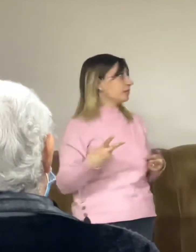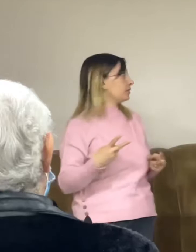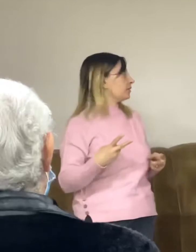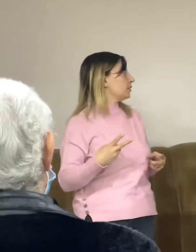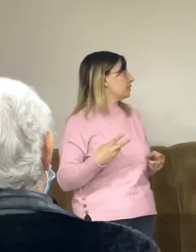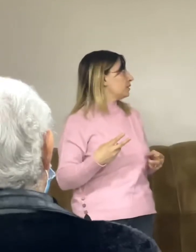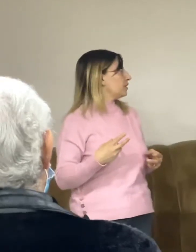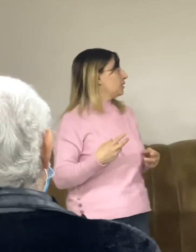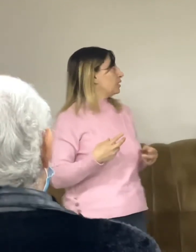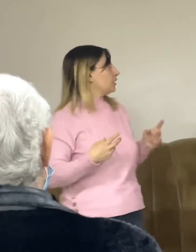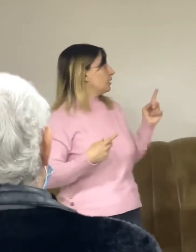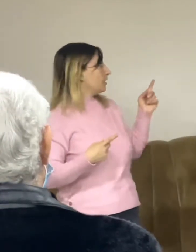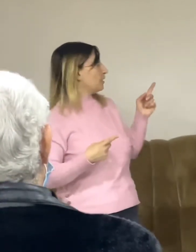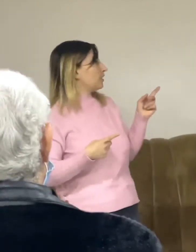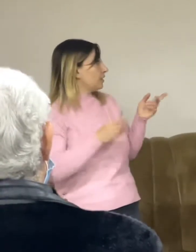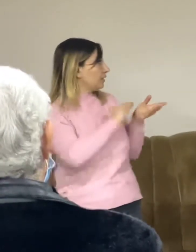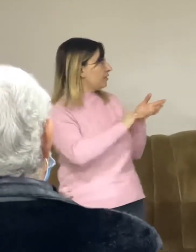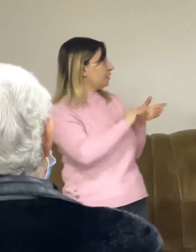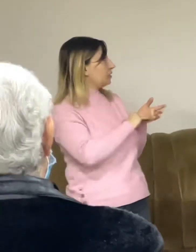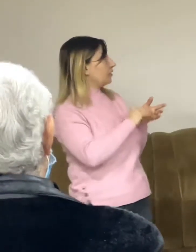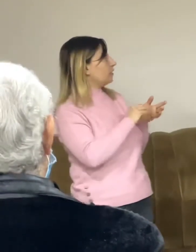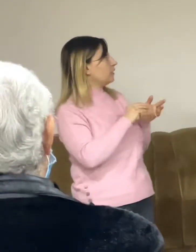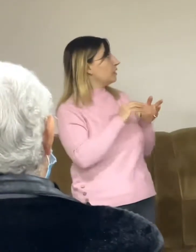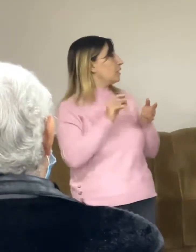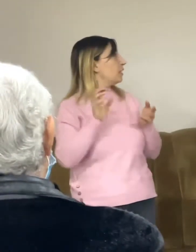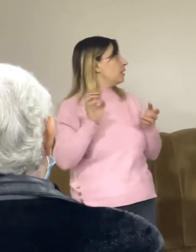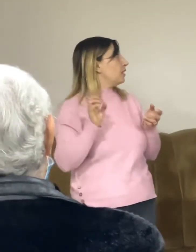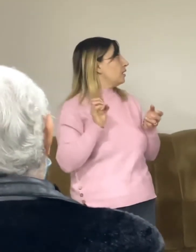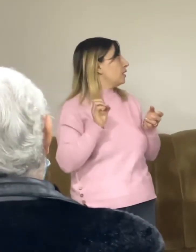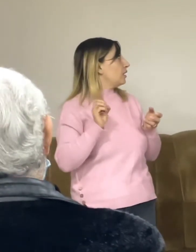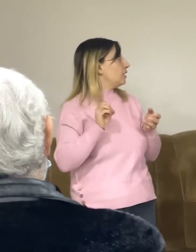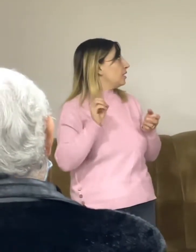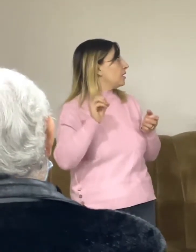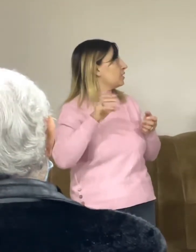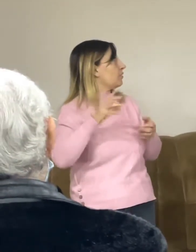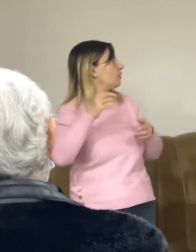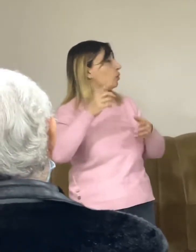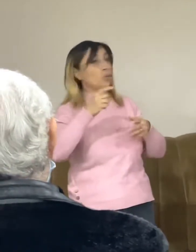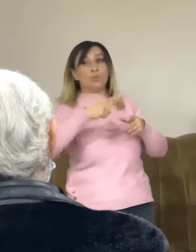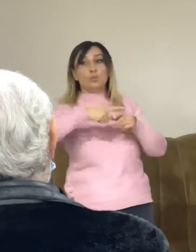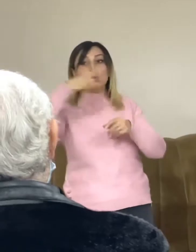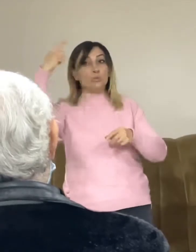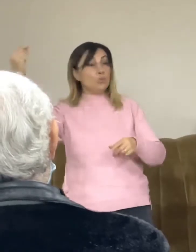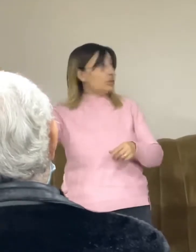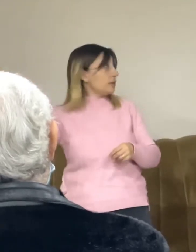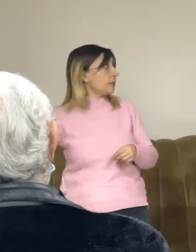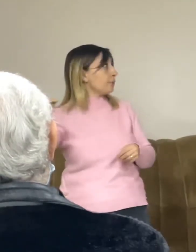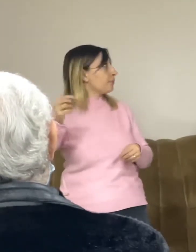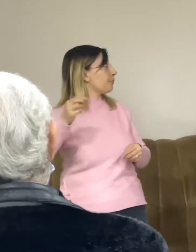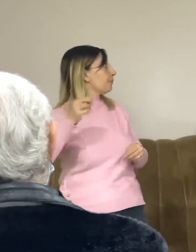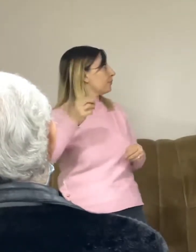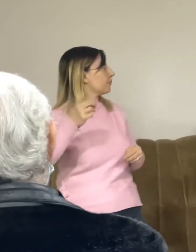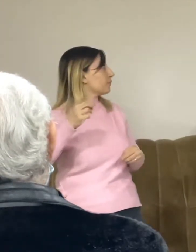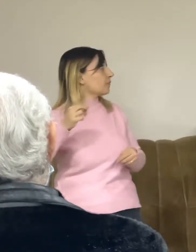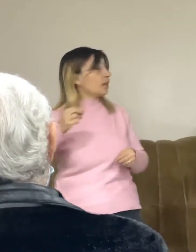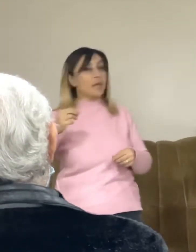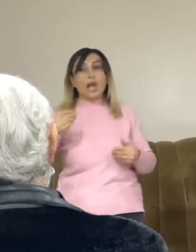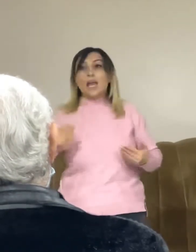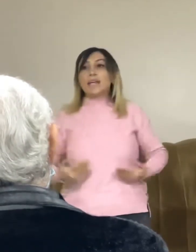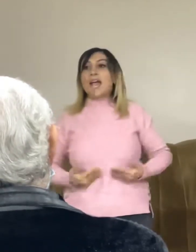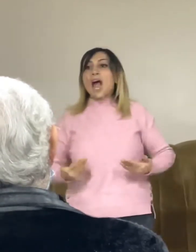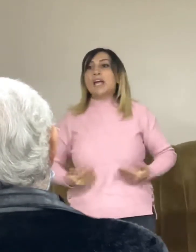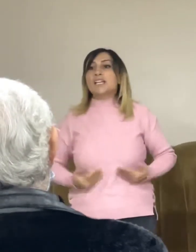քերովփեներին եւ դեպի բոլոր կողմերը շրջվող բոցեղեն սուրը կենաց ծառի ճանապարհը պահելու